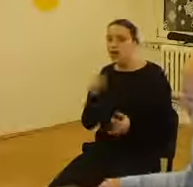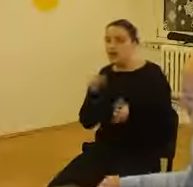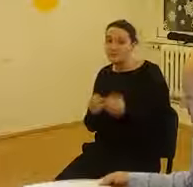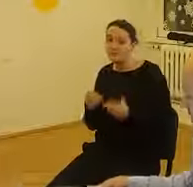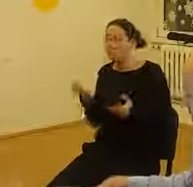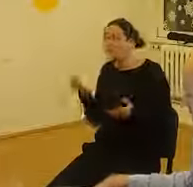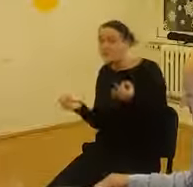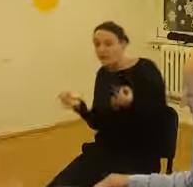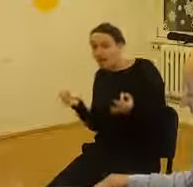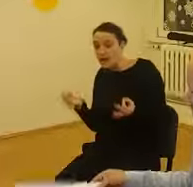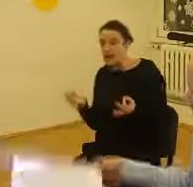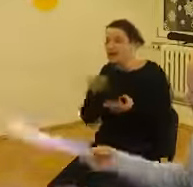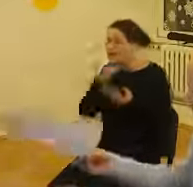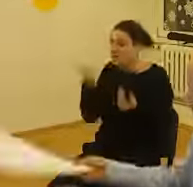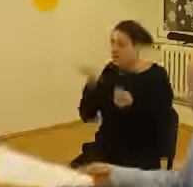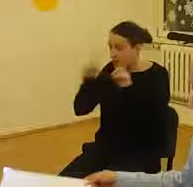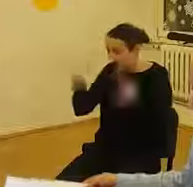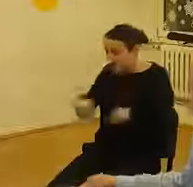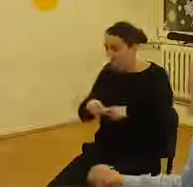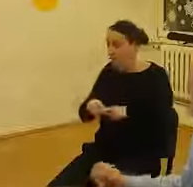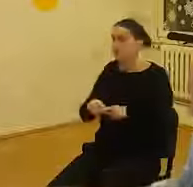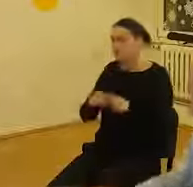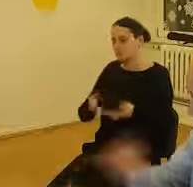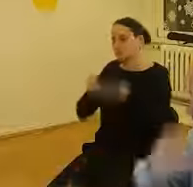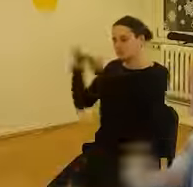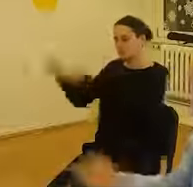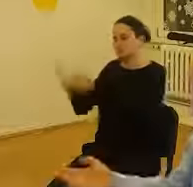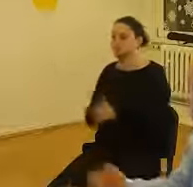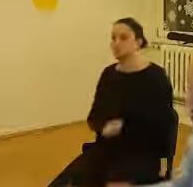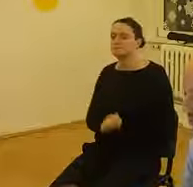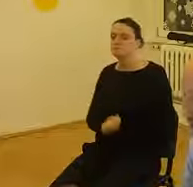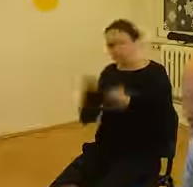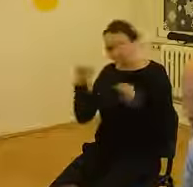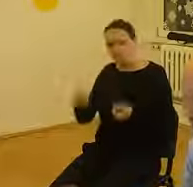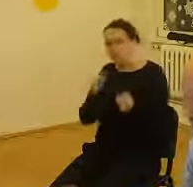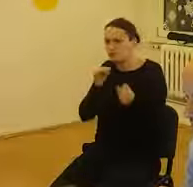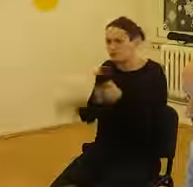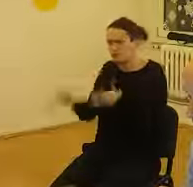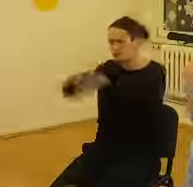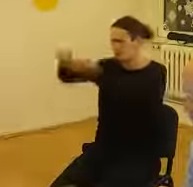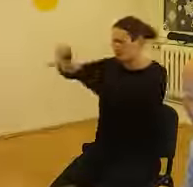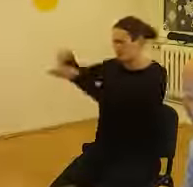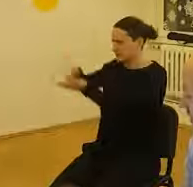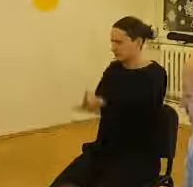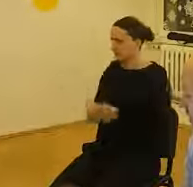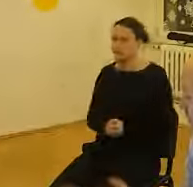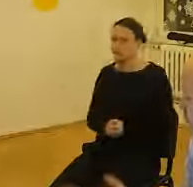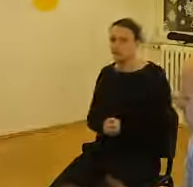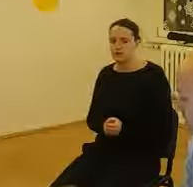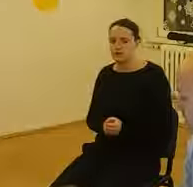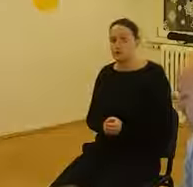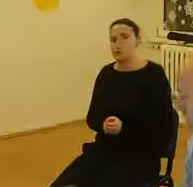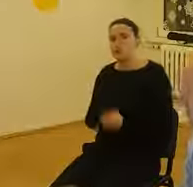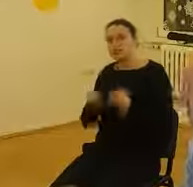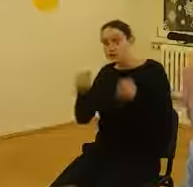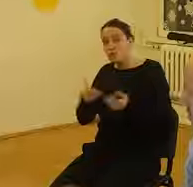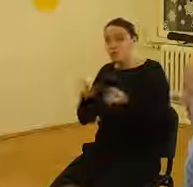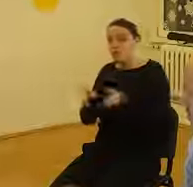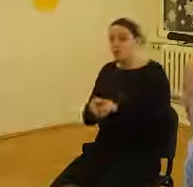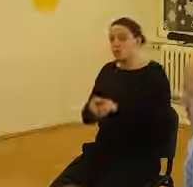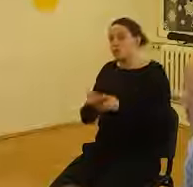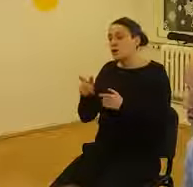nie waha, a nie ma karty, to ja chętnie od razu dam i możemy już tu wśród nas pozbierać podpisy. Ewentualnie można wziąć